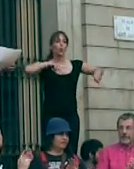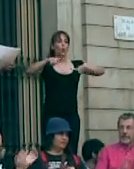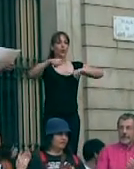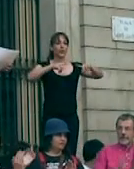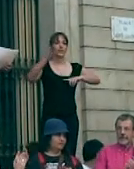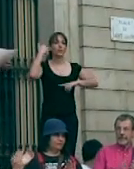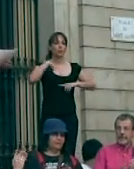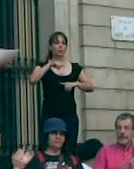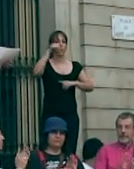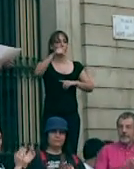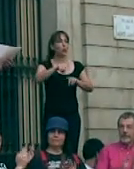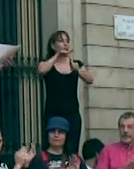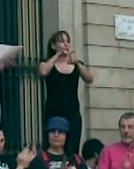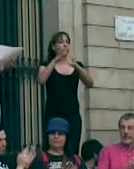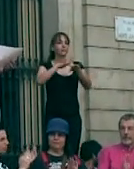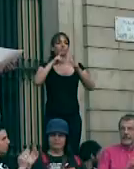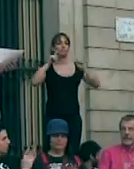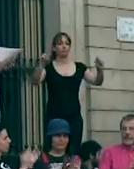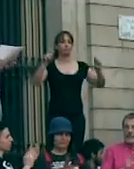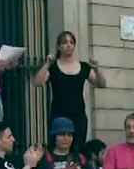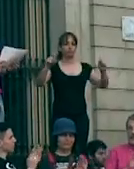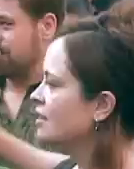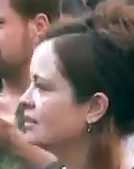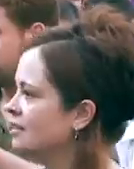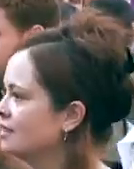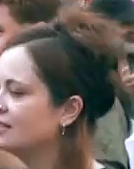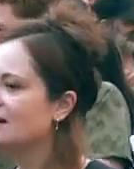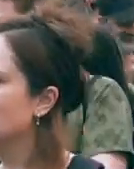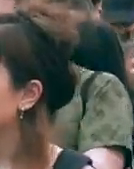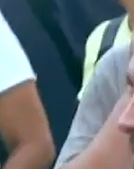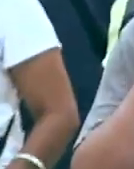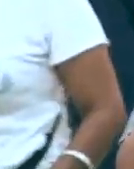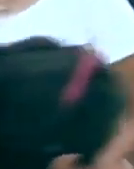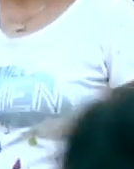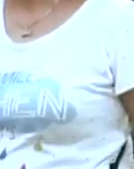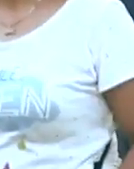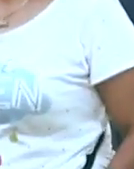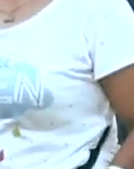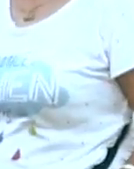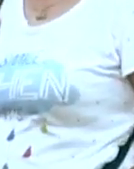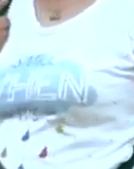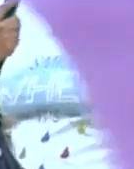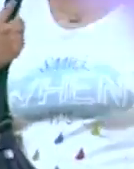organitzat aquest magnífic acte i aquesta preciosa manifestació.